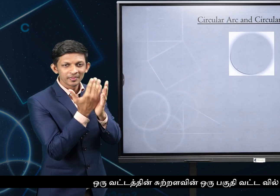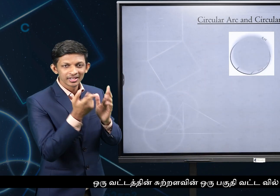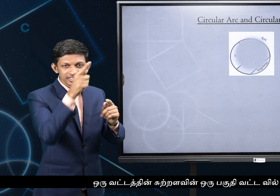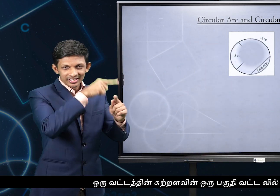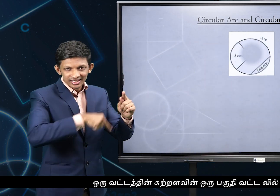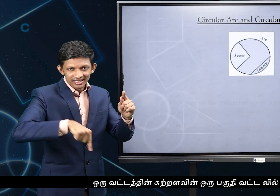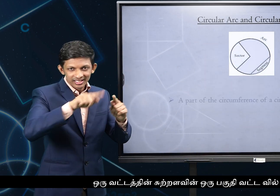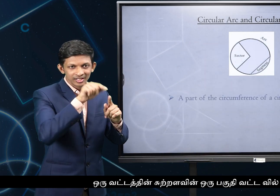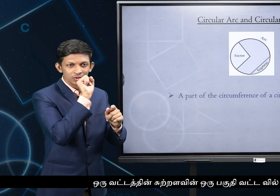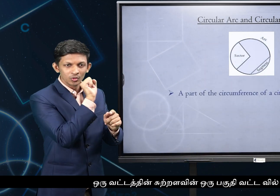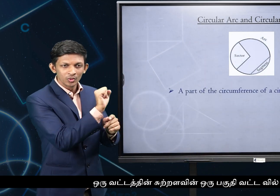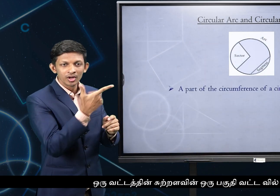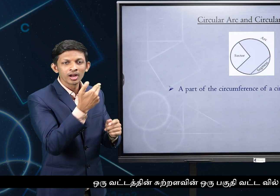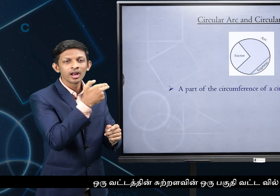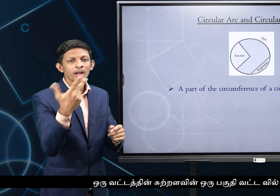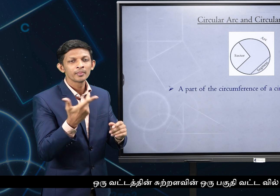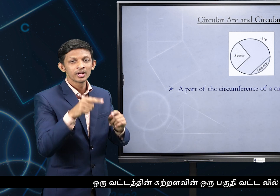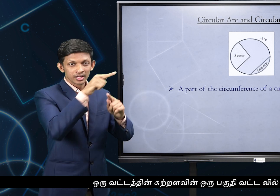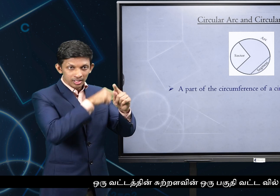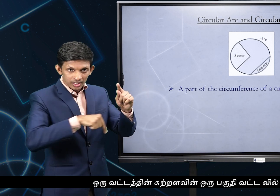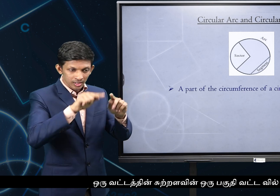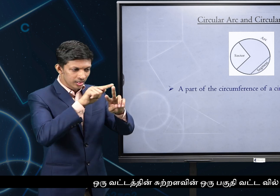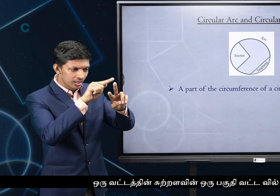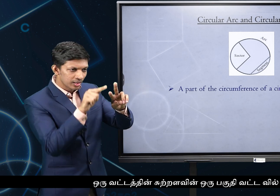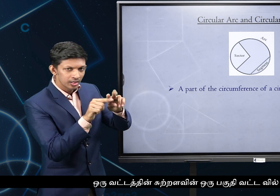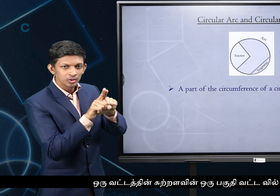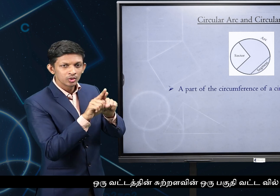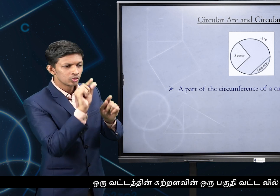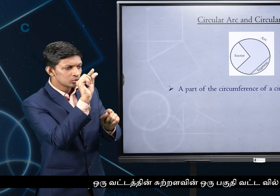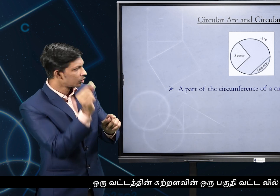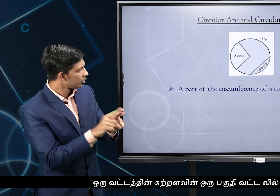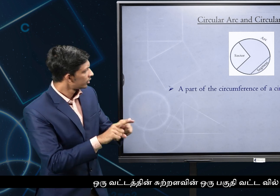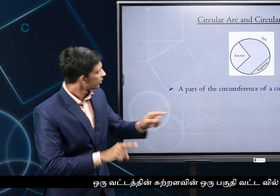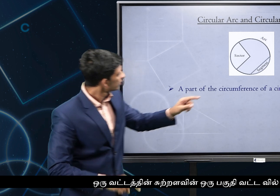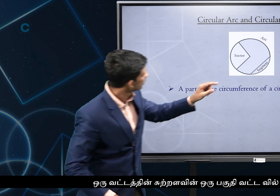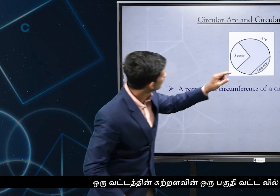ஒரு வட்டத்தின் சுற்றளவின் ஒரு பகுதி வட்ட வில் எனப்படும்.